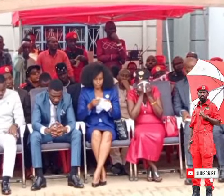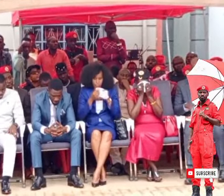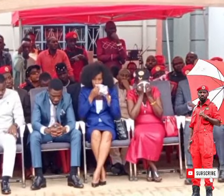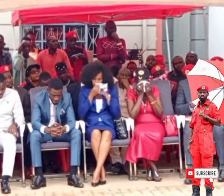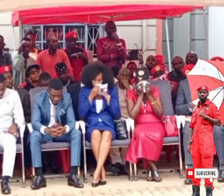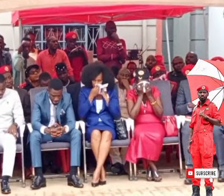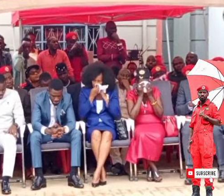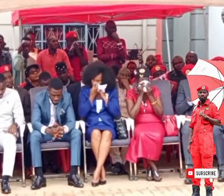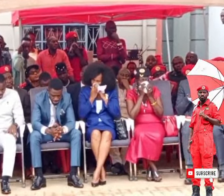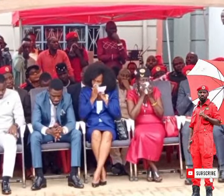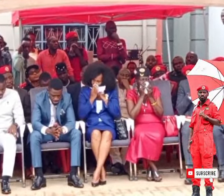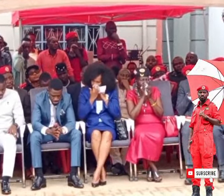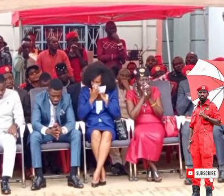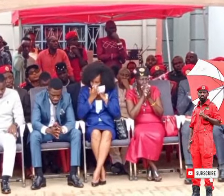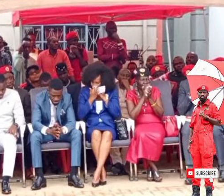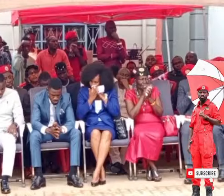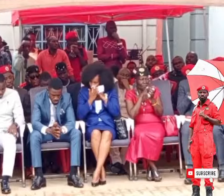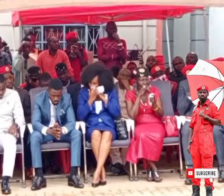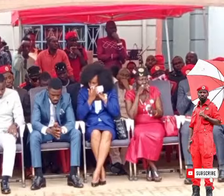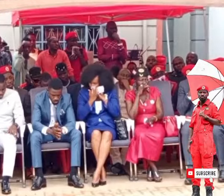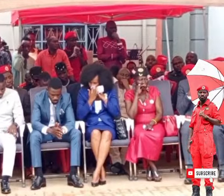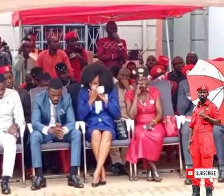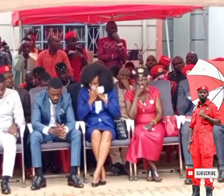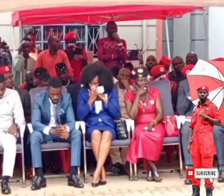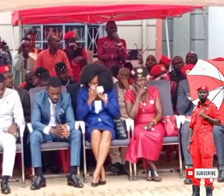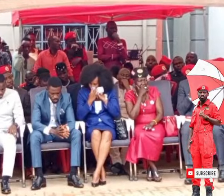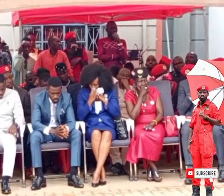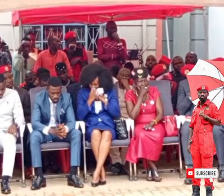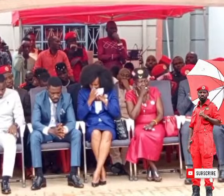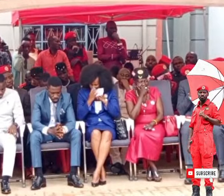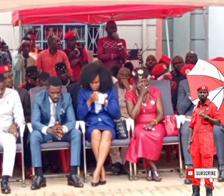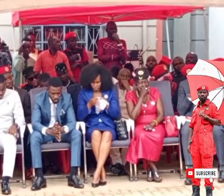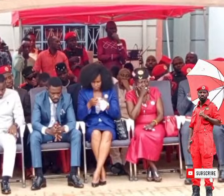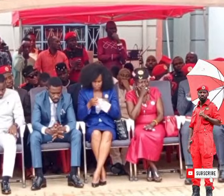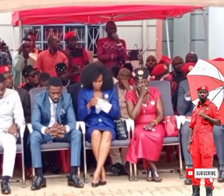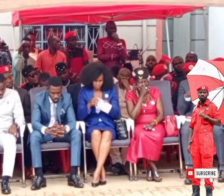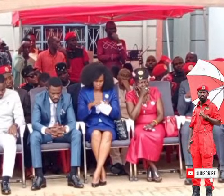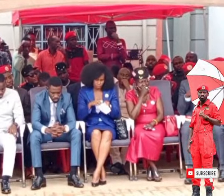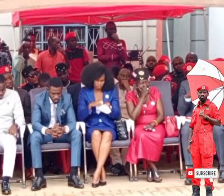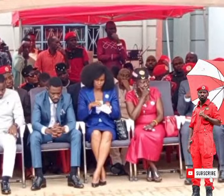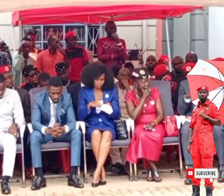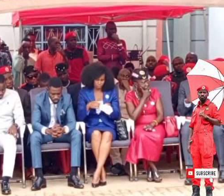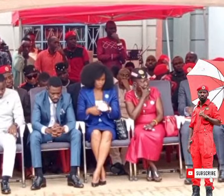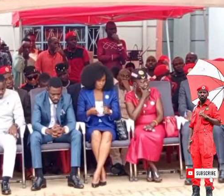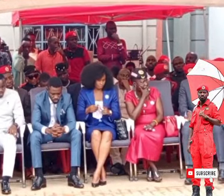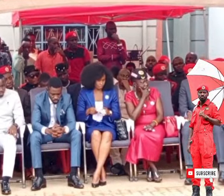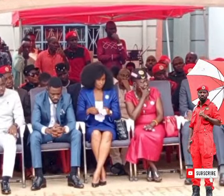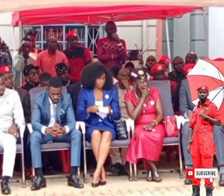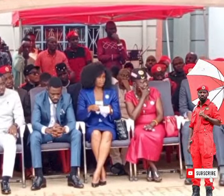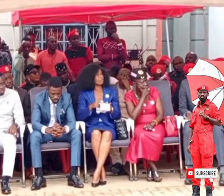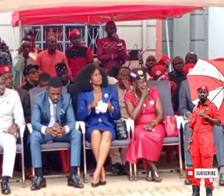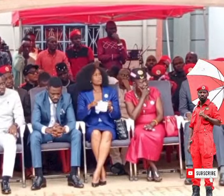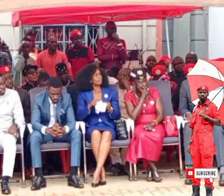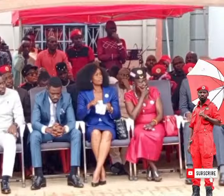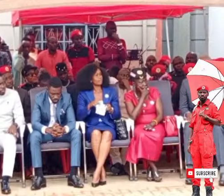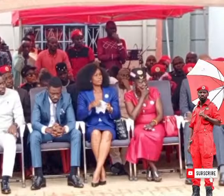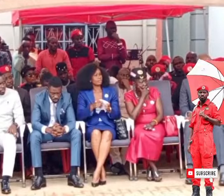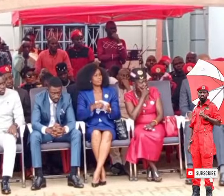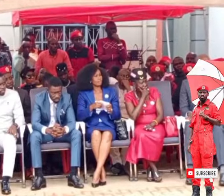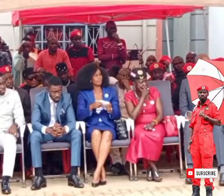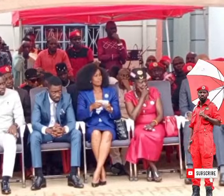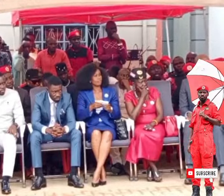gimbula kutuufu egibezaawo abaana bange naye bannange enkolima nze enkolima